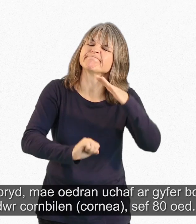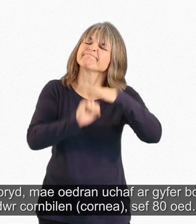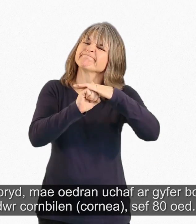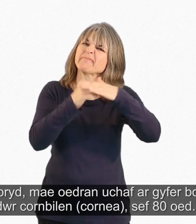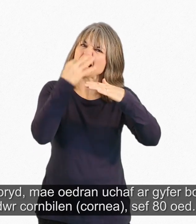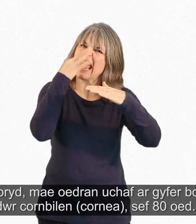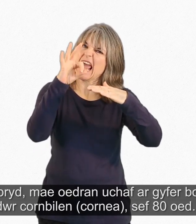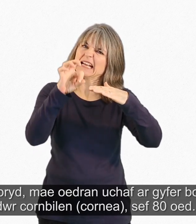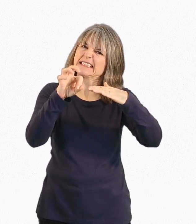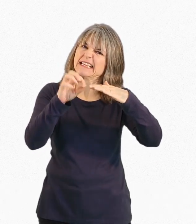oed.